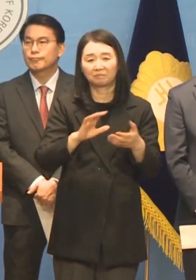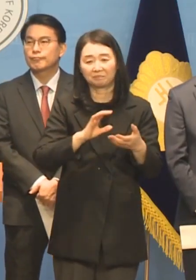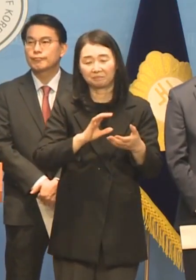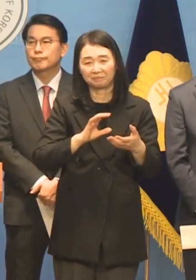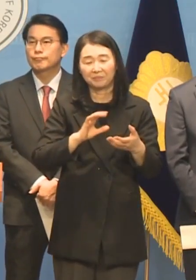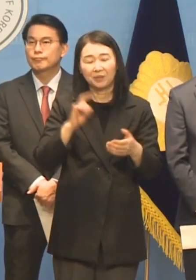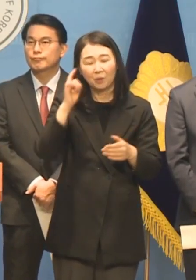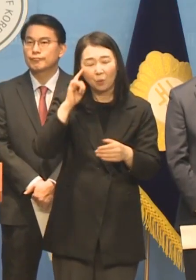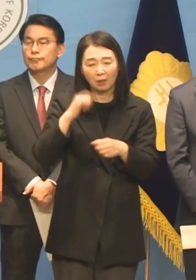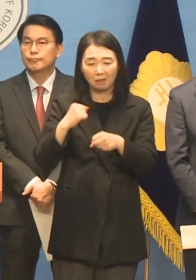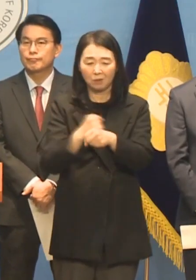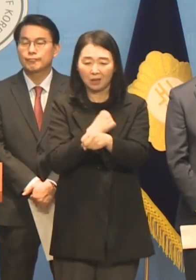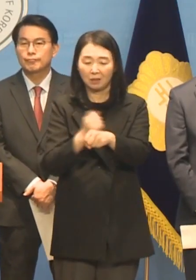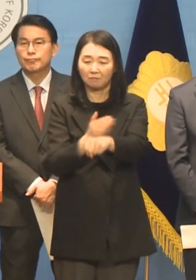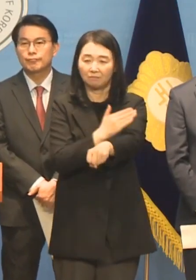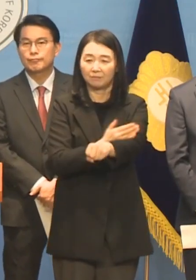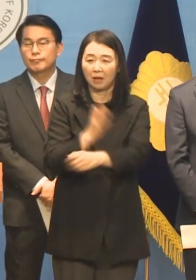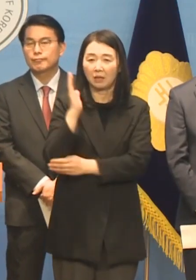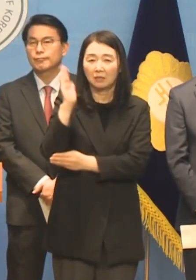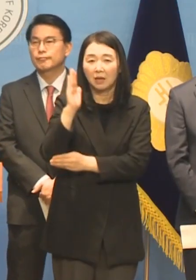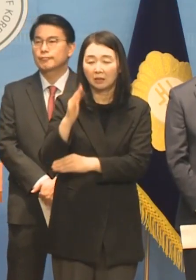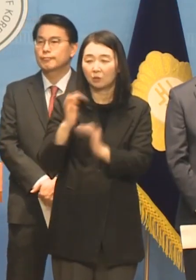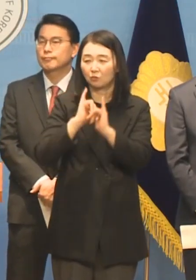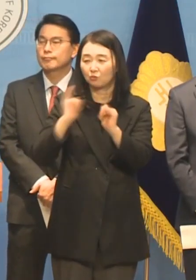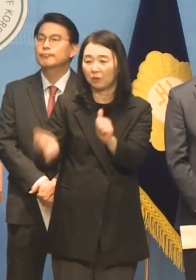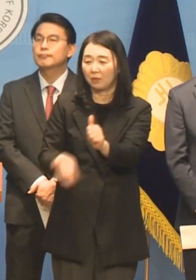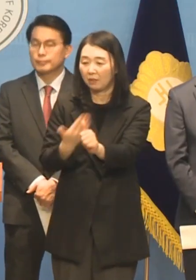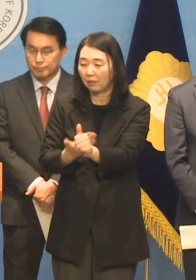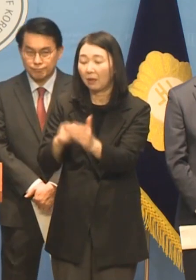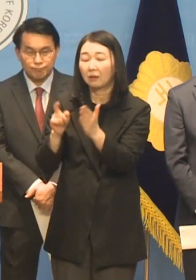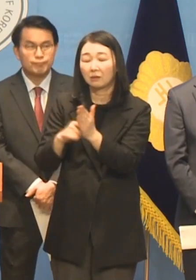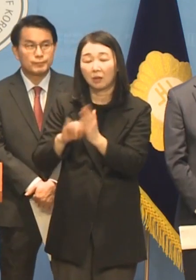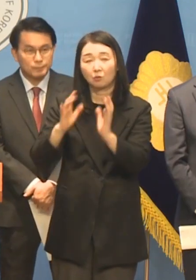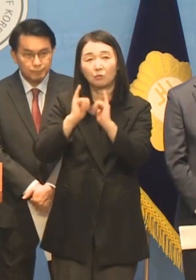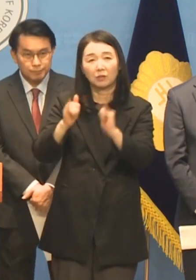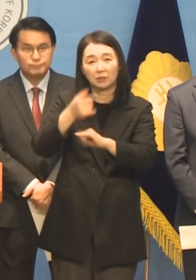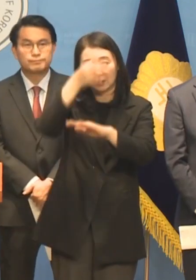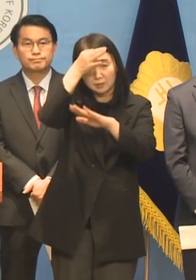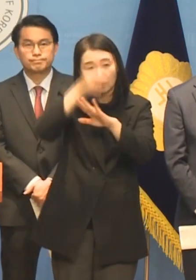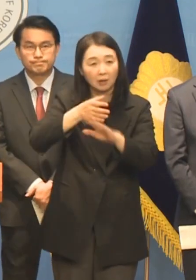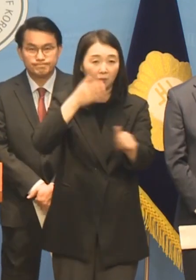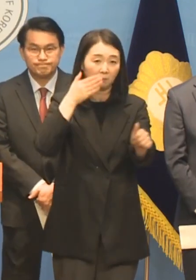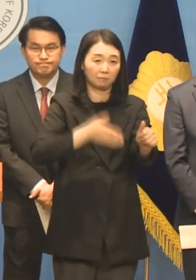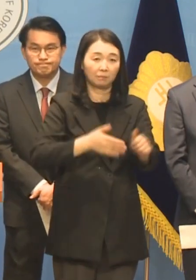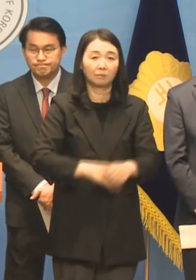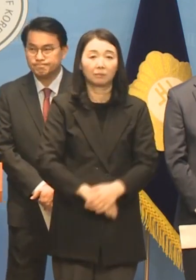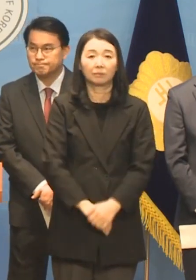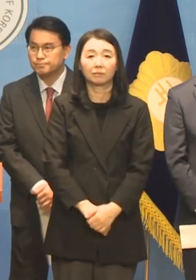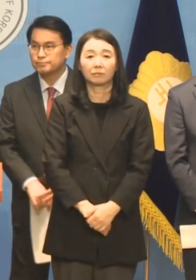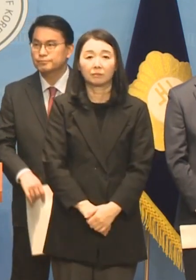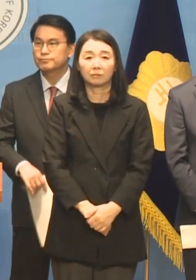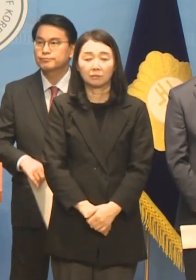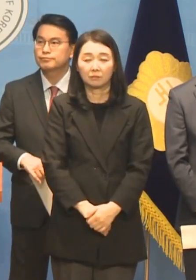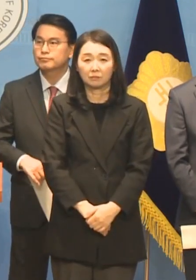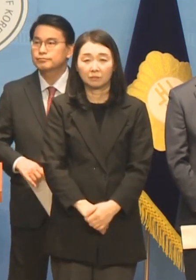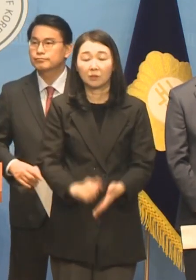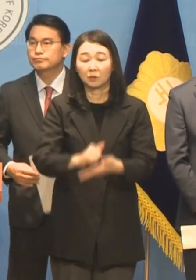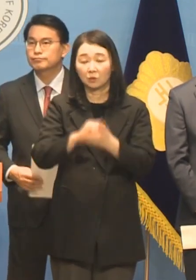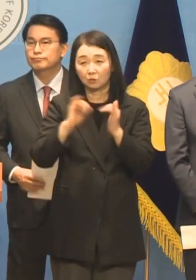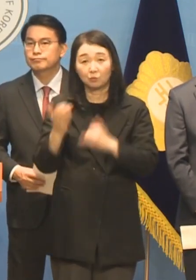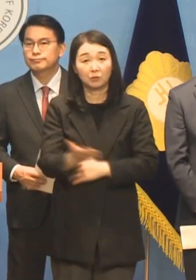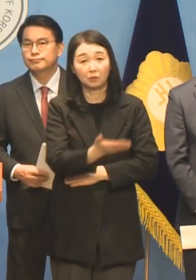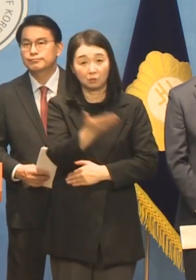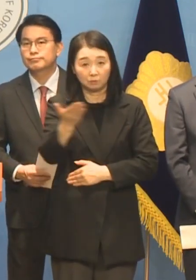국민을 선동한 것에 대해 국민께 진심으로 사죄하십시오. 존경하는 국민